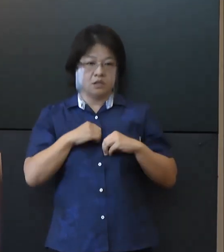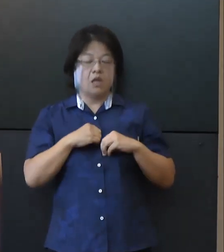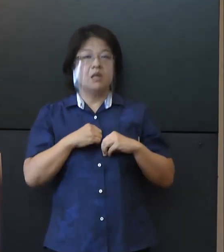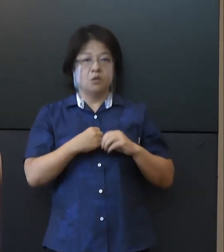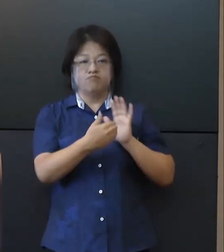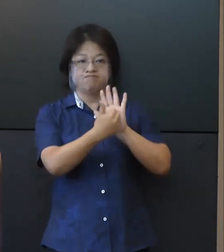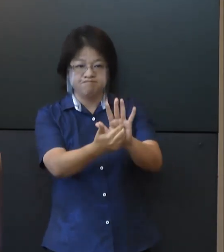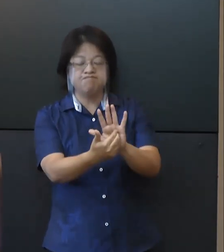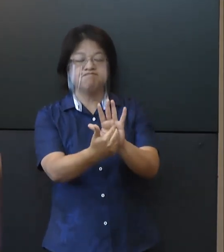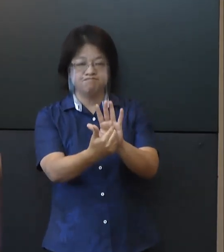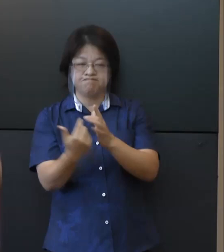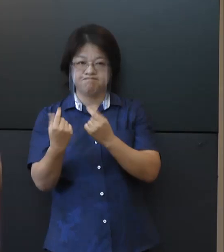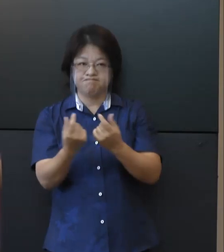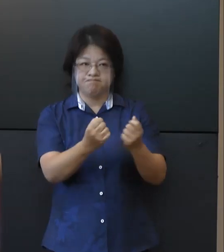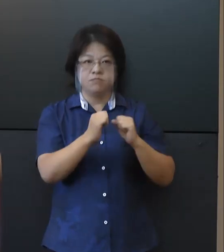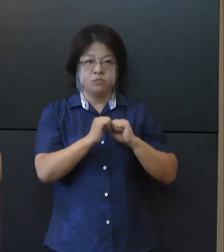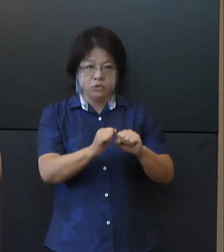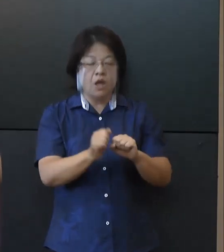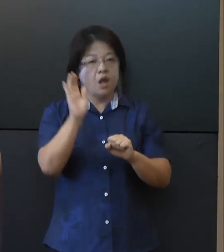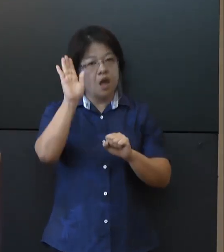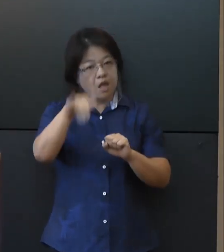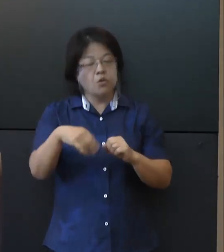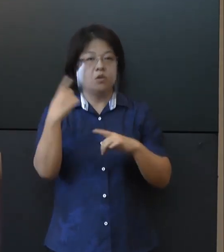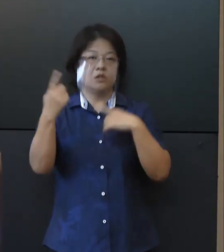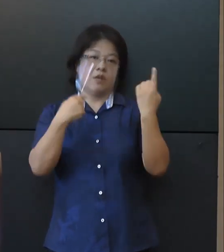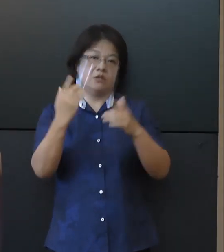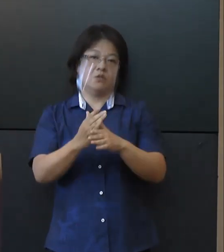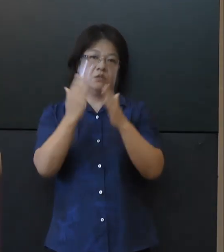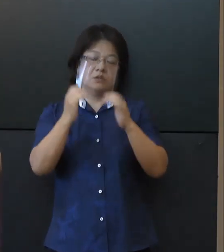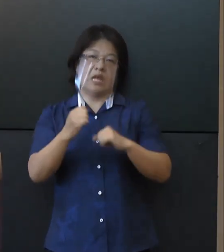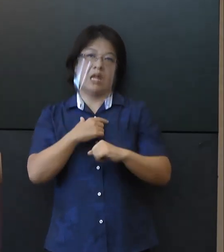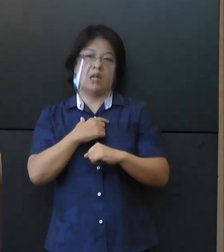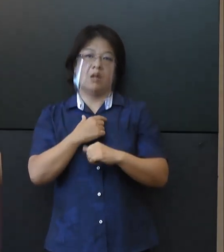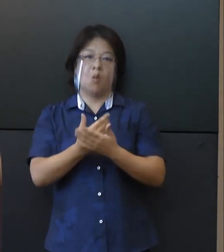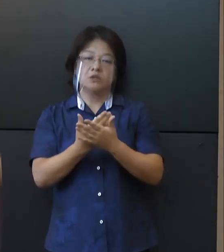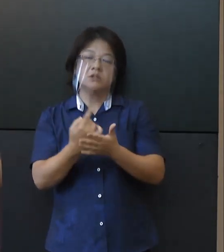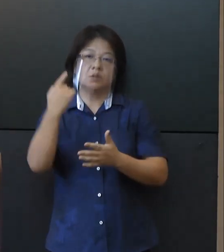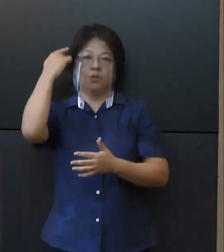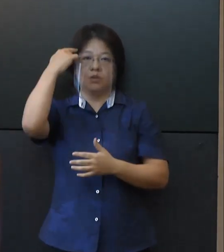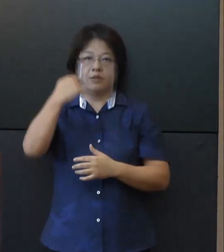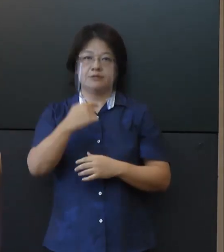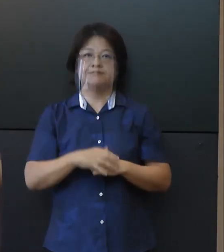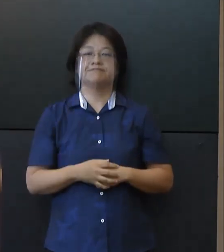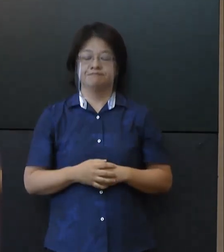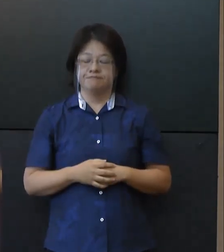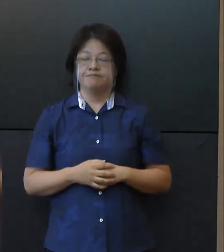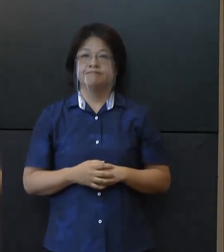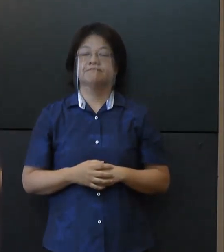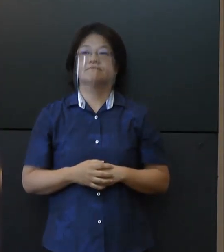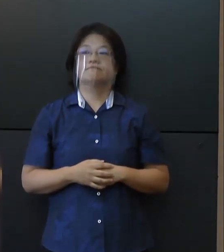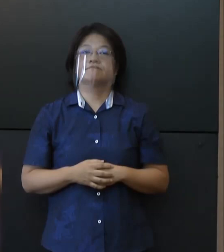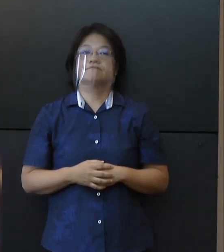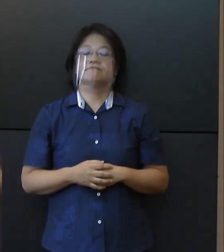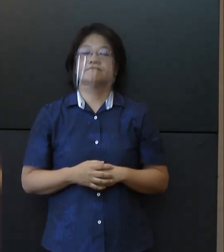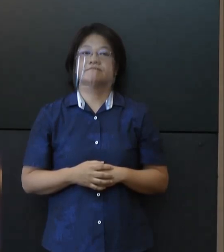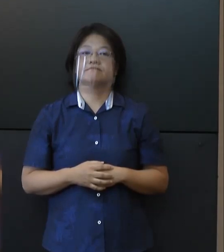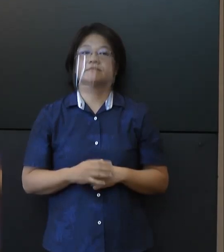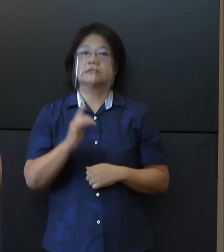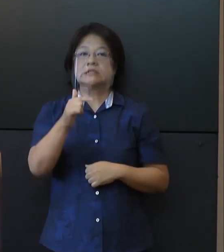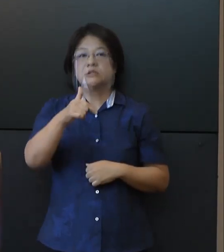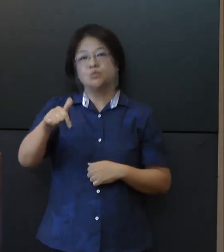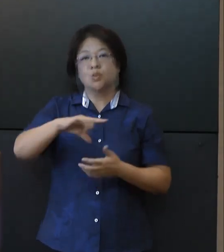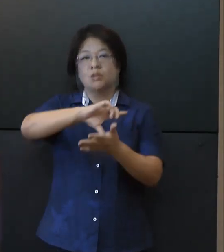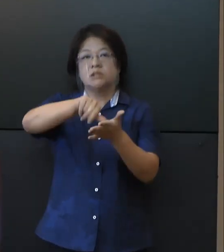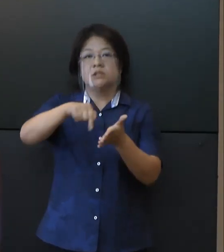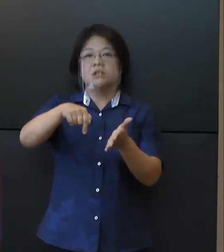策を徹底した上でイベント等を実施していただければと思います。なお一部地域